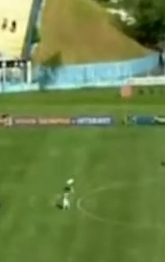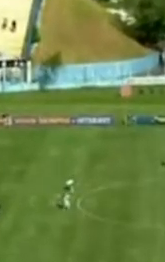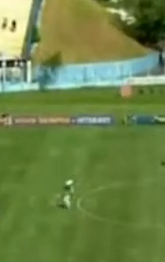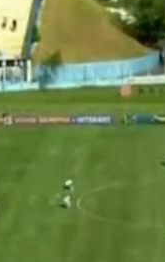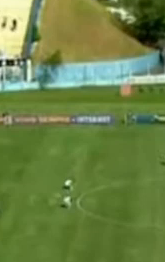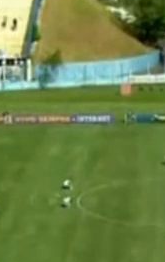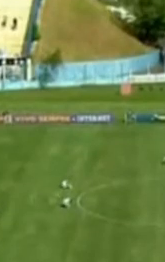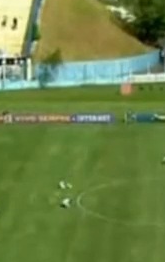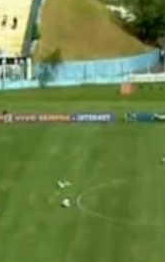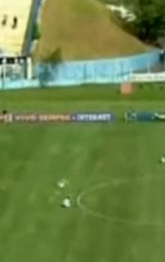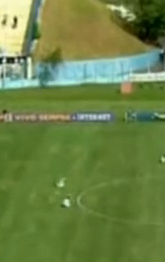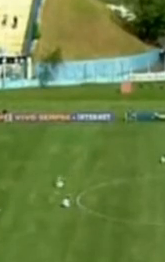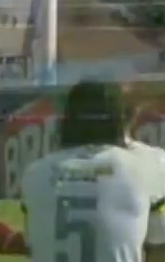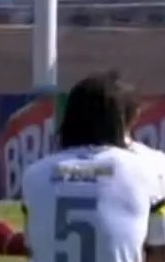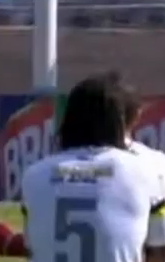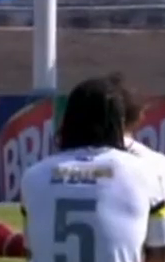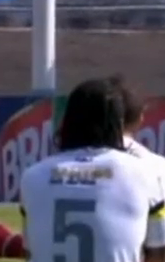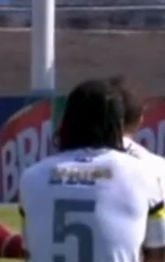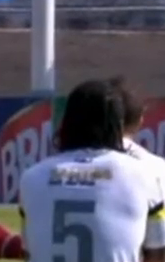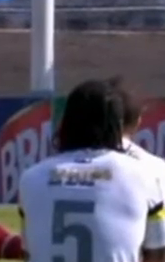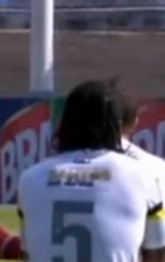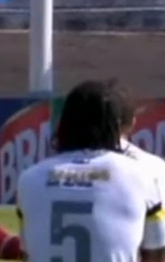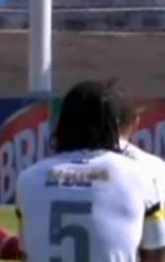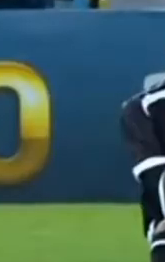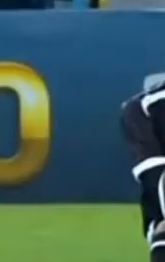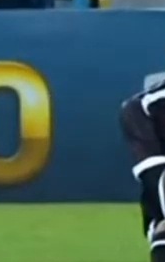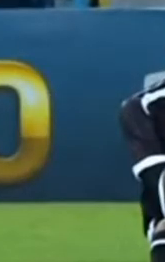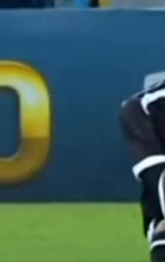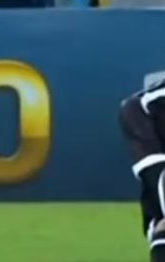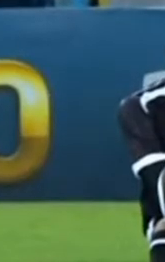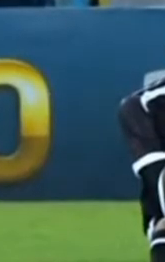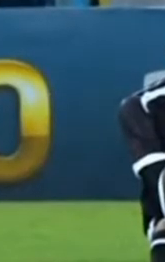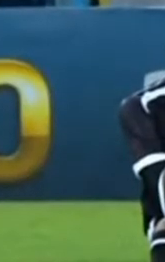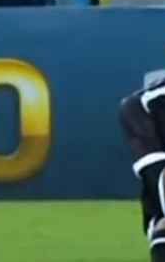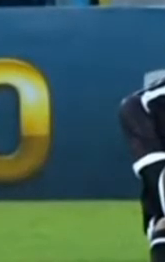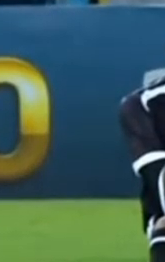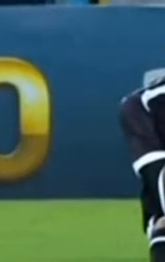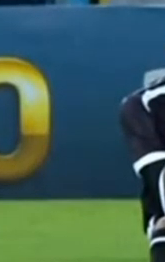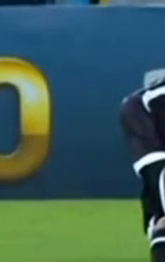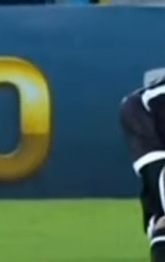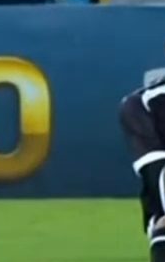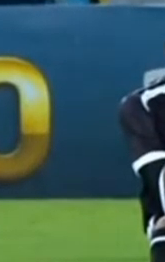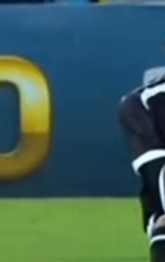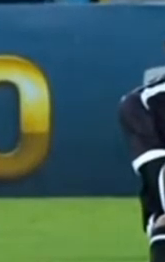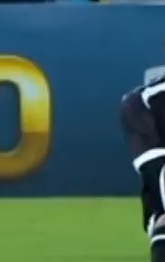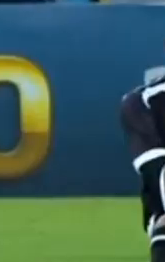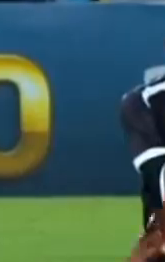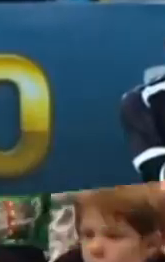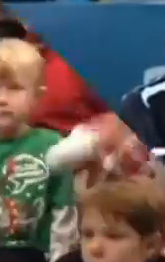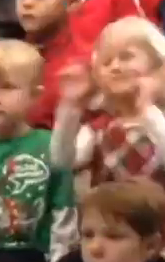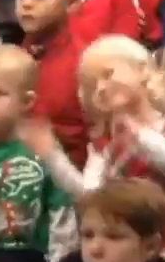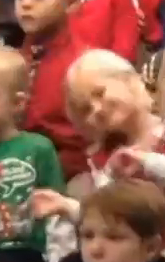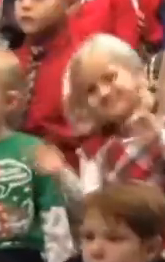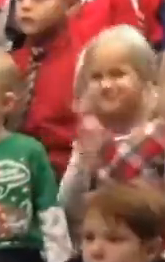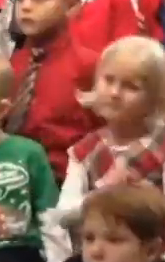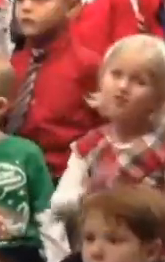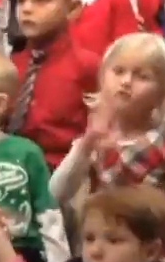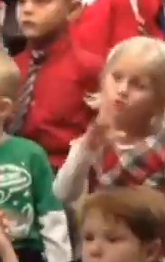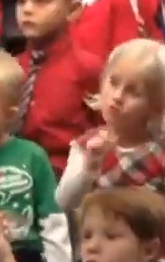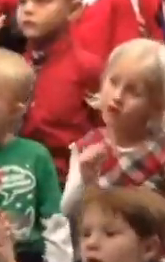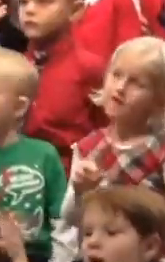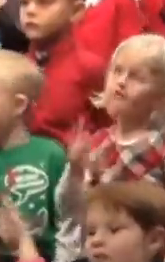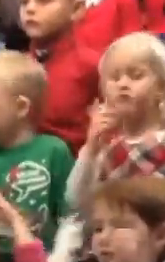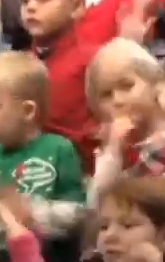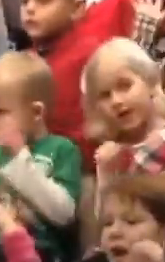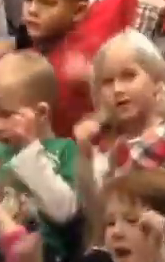是2016年奥运会主办城市，场馆和基建设施的准备与安全问题受到关注。曼德拉追思